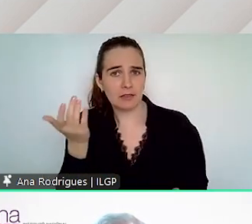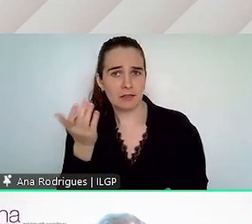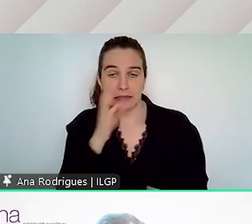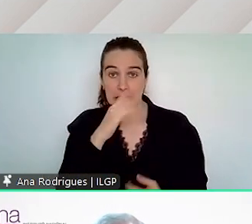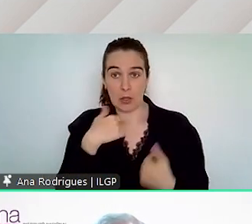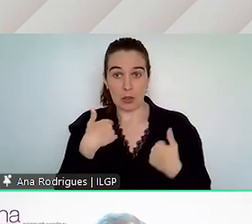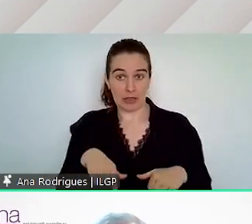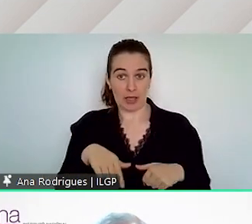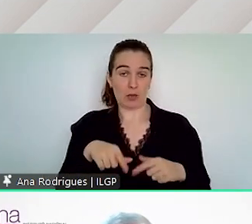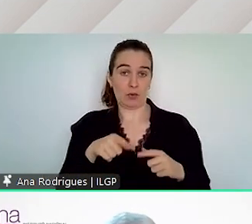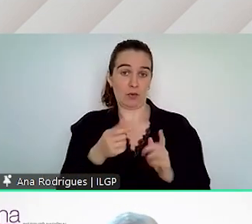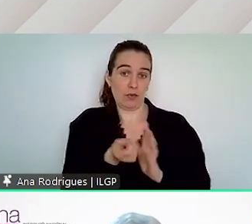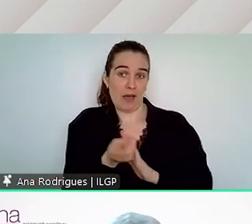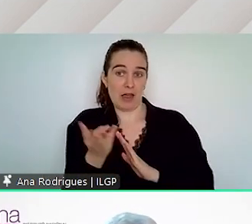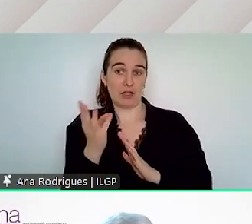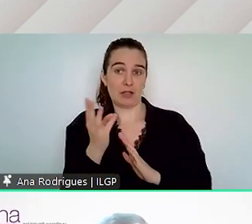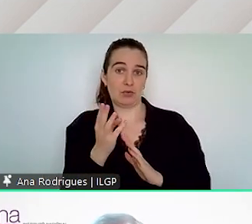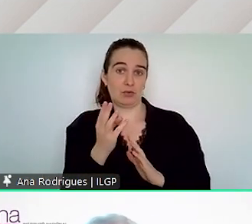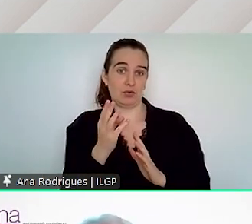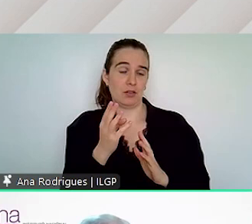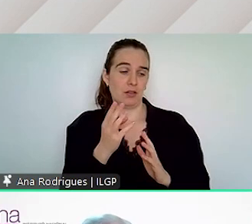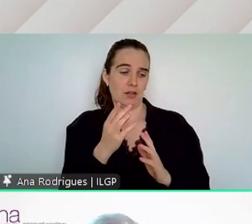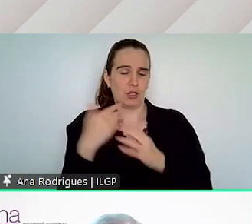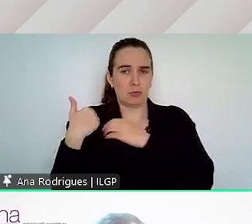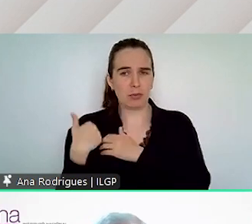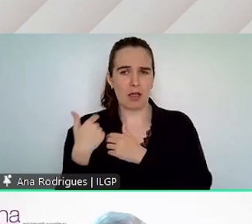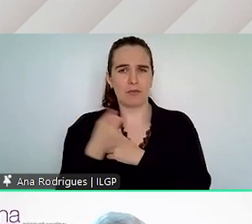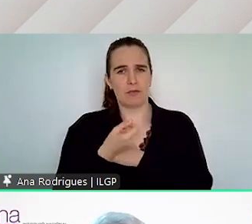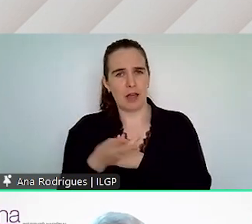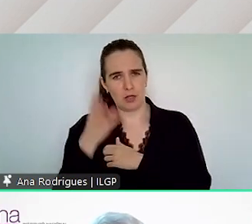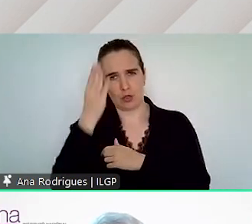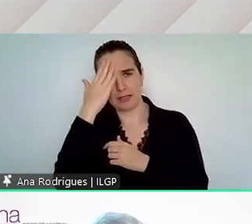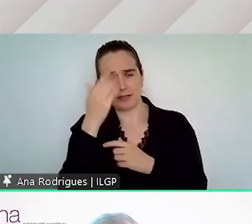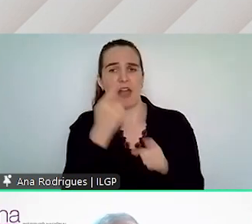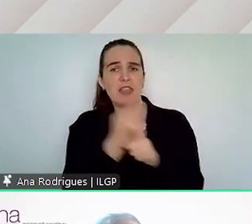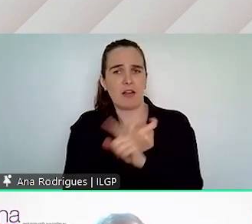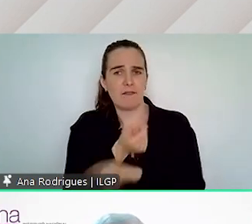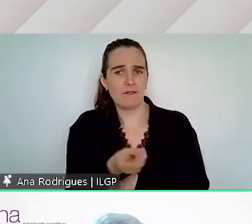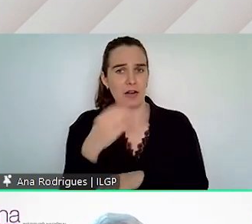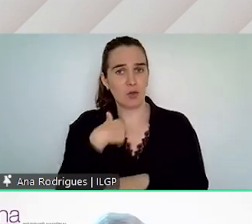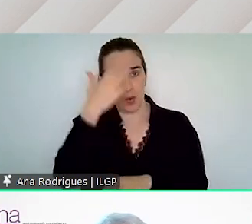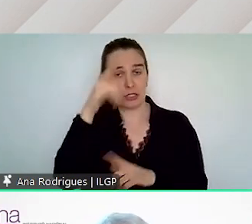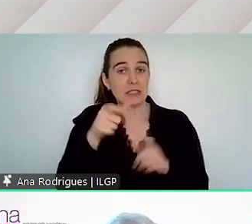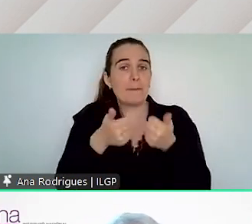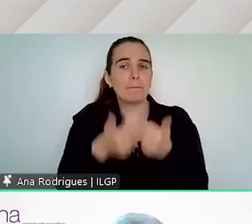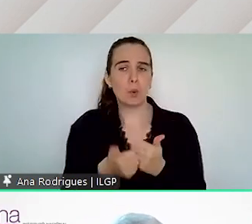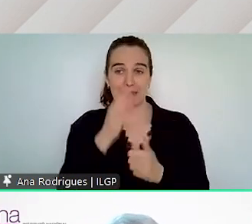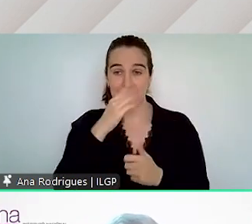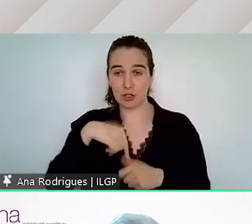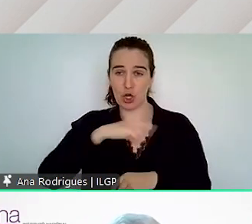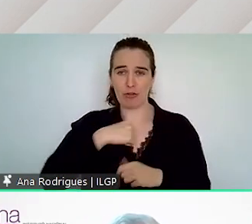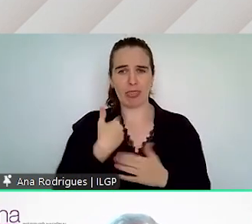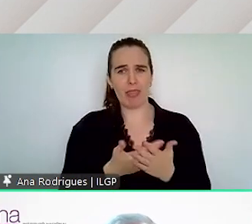nós de responsabilidades, de competências e de atividades. E eu penso que isso é bom, penso que isso é, de